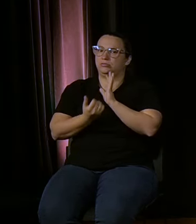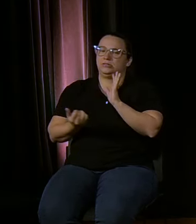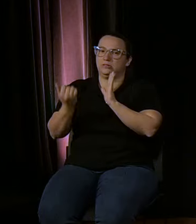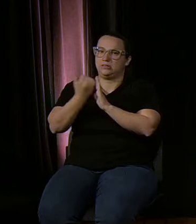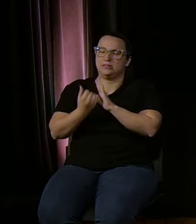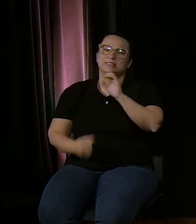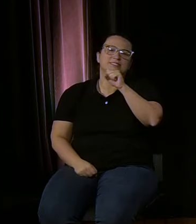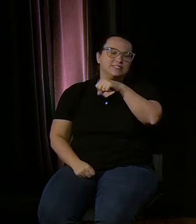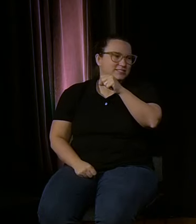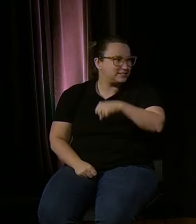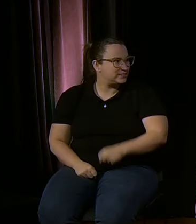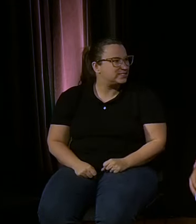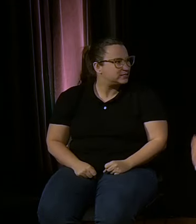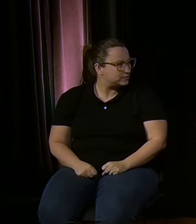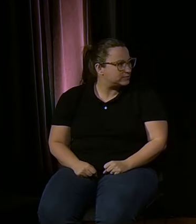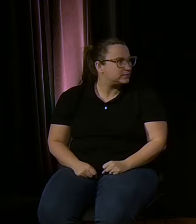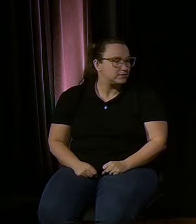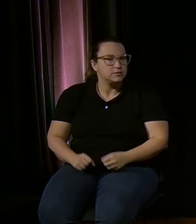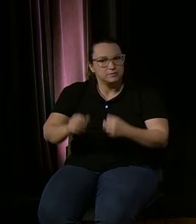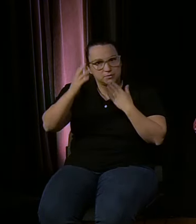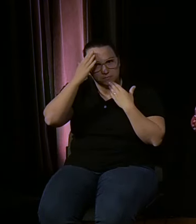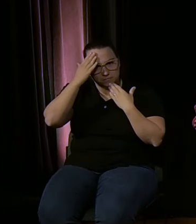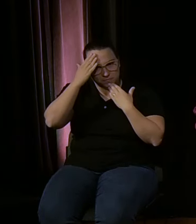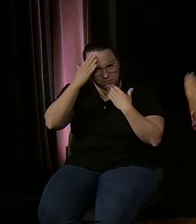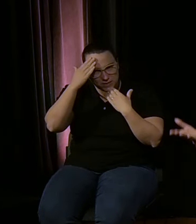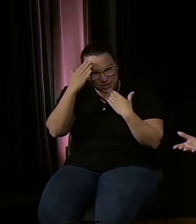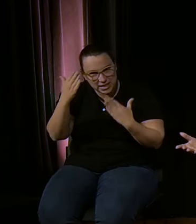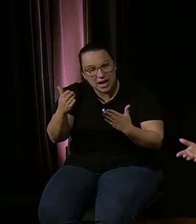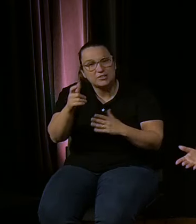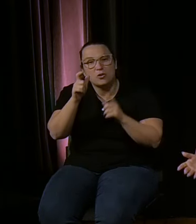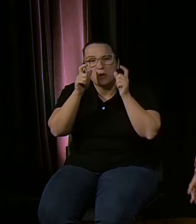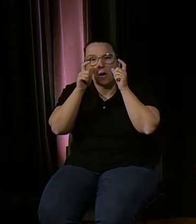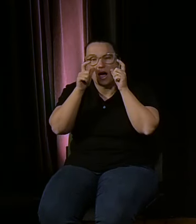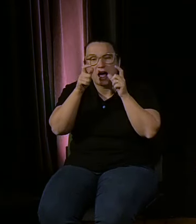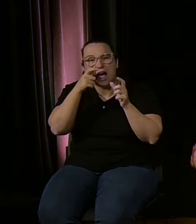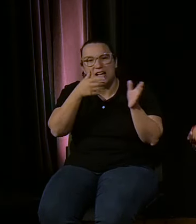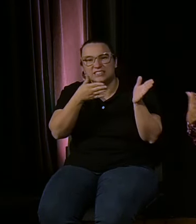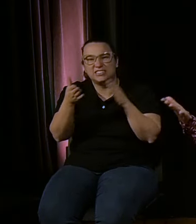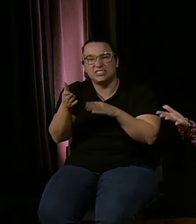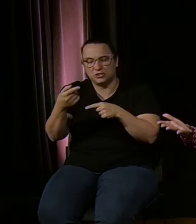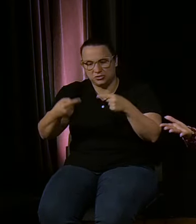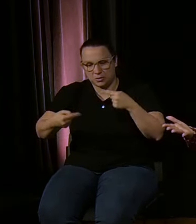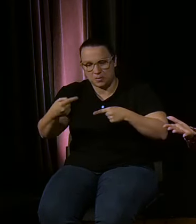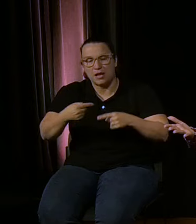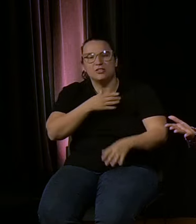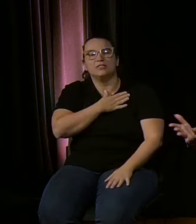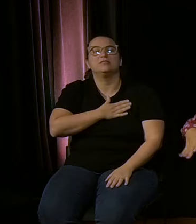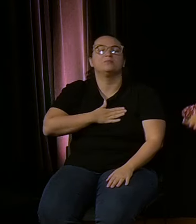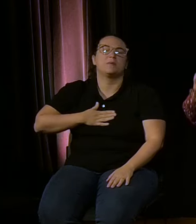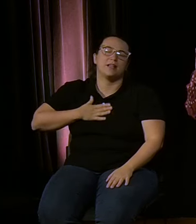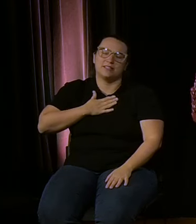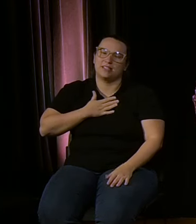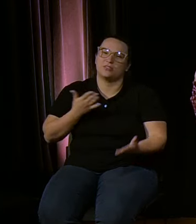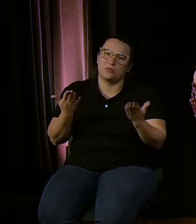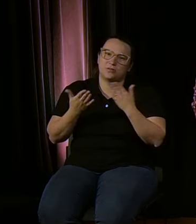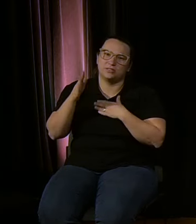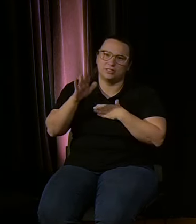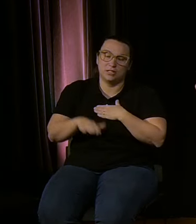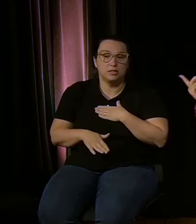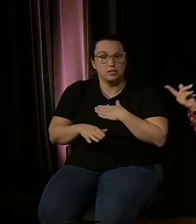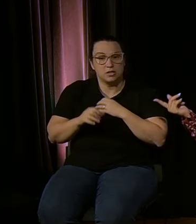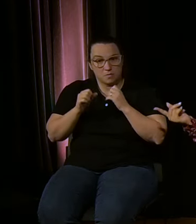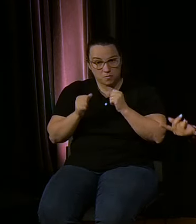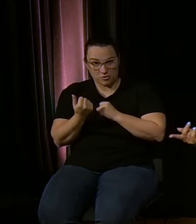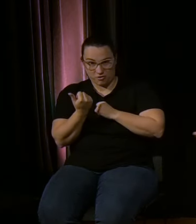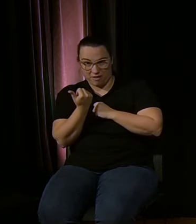completamente, né? Com certeza. Então é isso. Muito obrigada, gente. Assistam também os outros debates. Foi um prazer estar com vocês aqui de tarde. A conversa pode